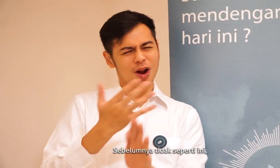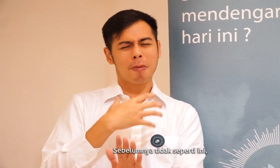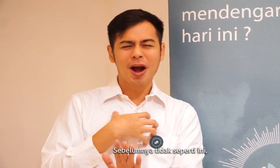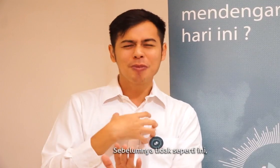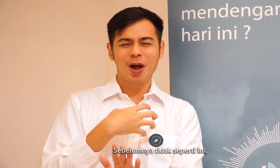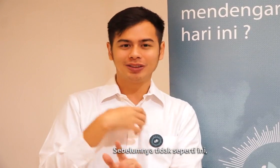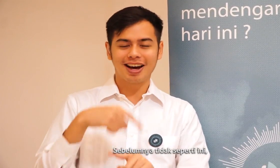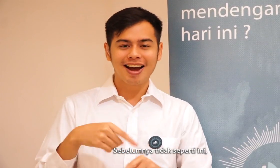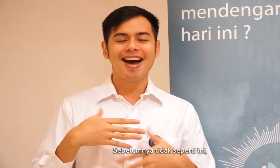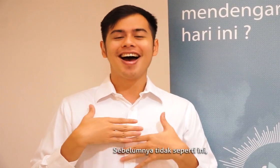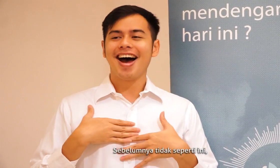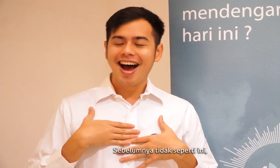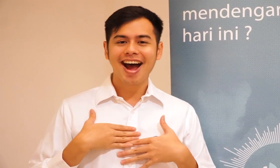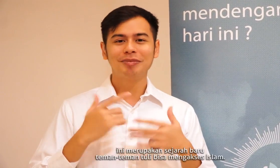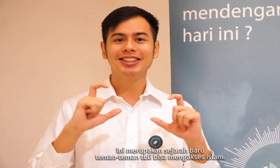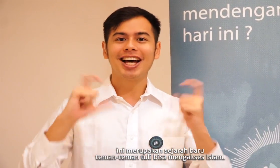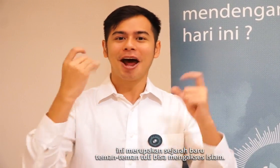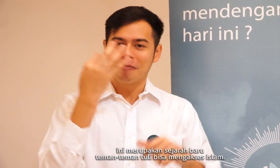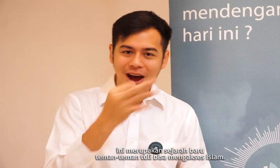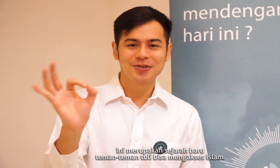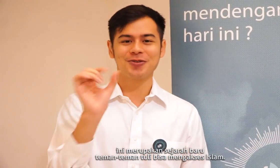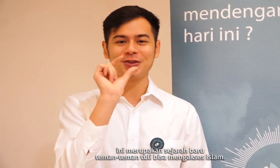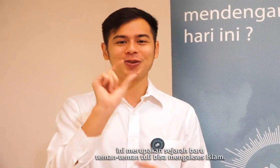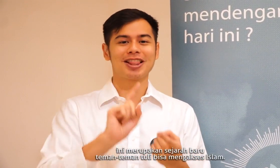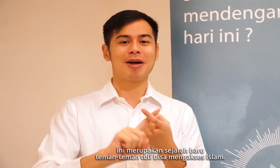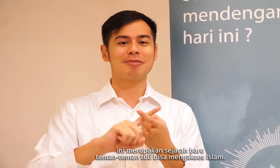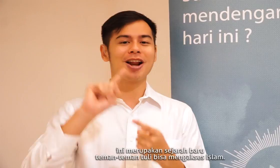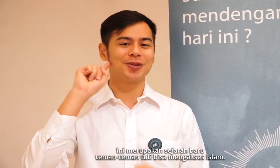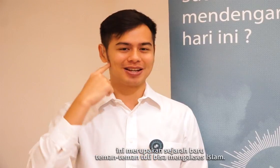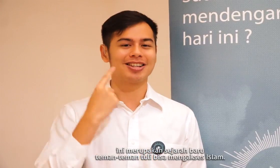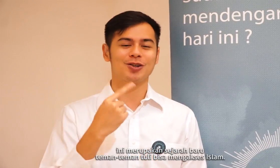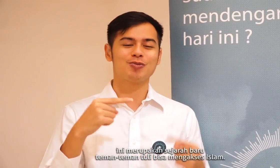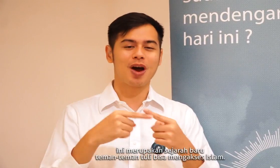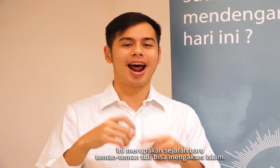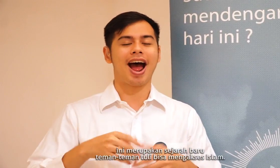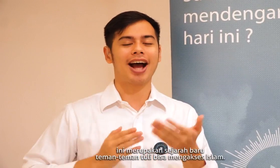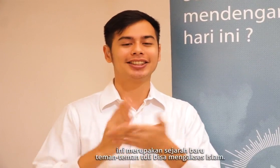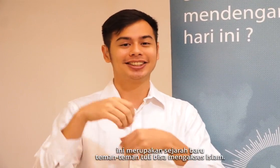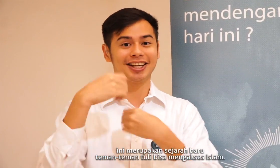Sebelumnya, tidak seperti ini. Ini merupakan sejarah baru teman-teman tuli bisa mengakses Islam.